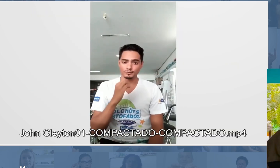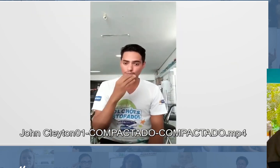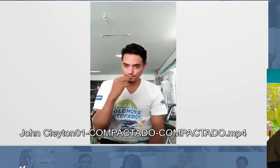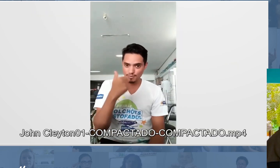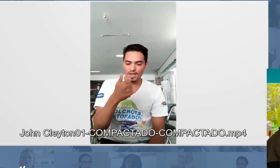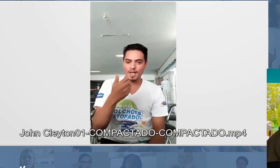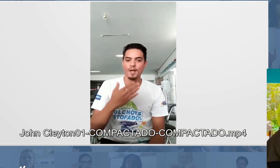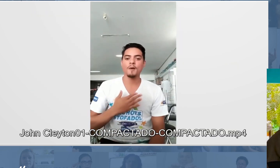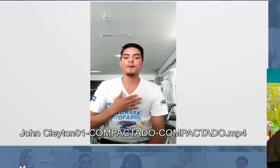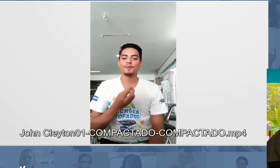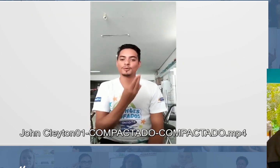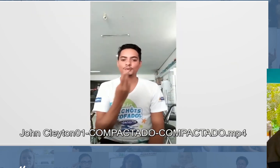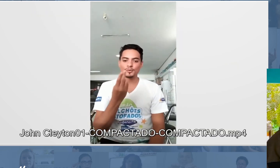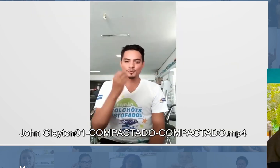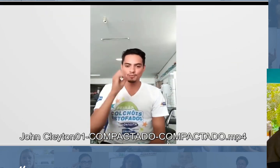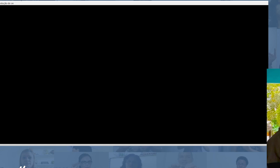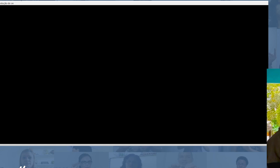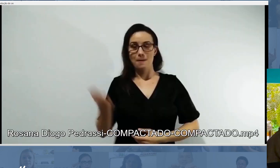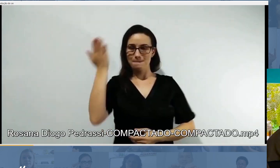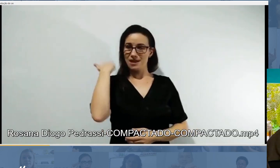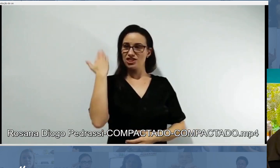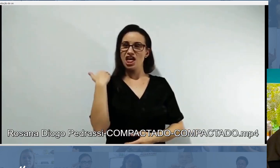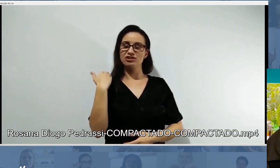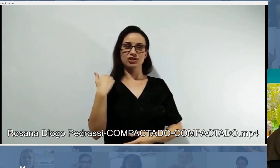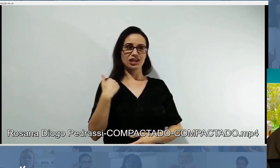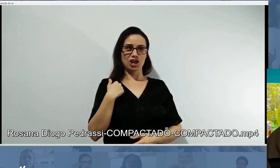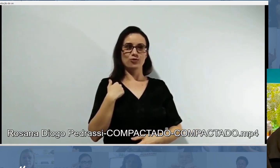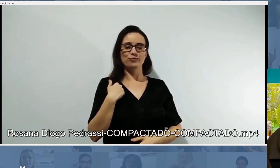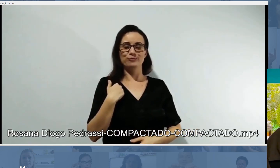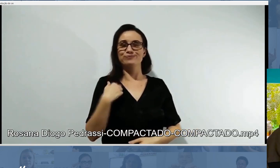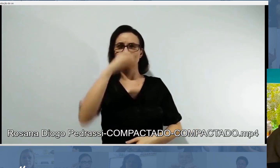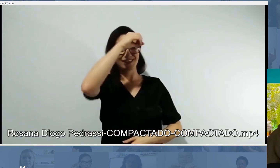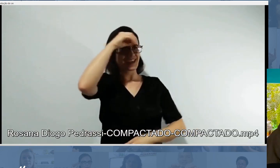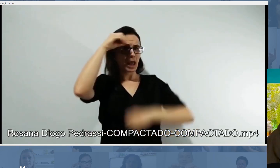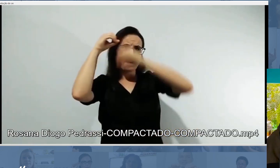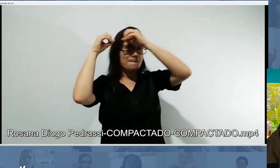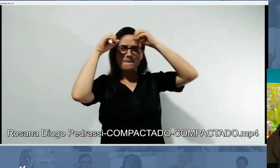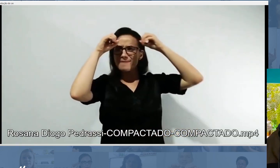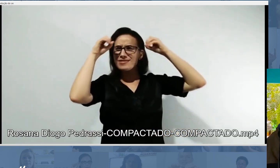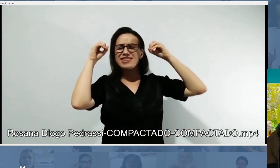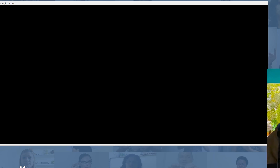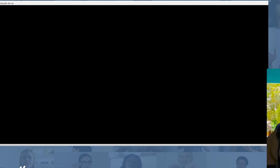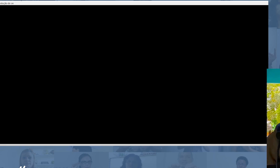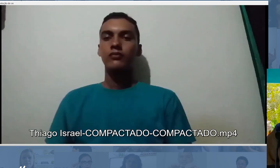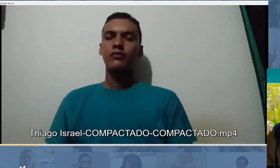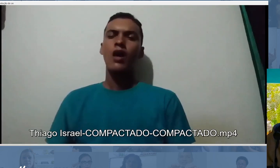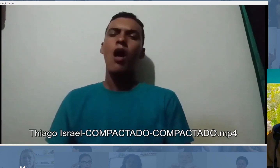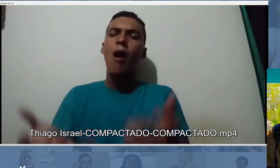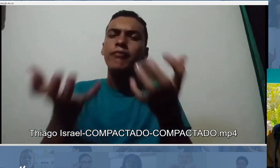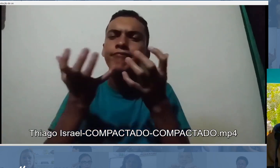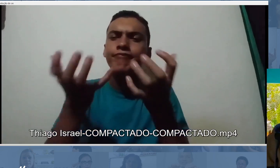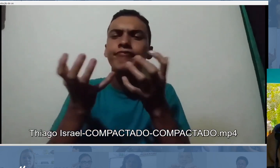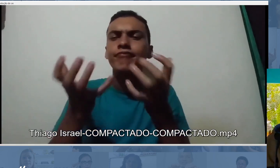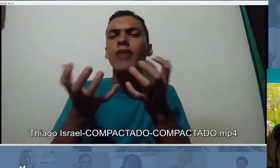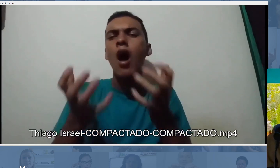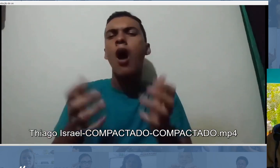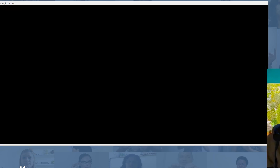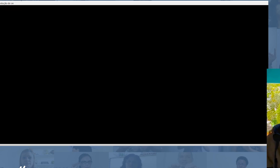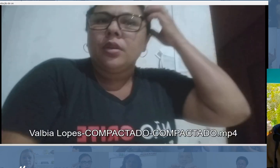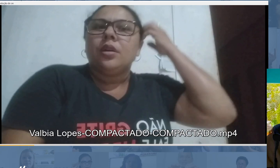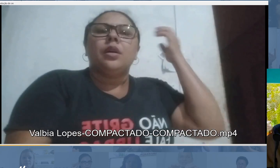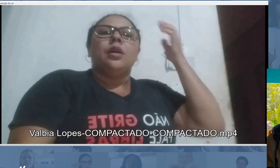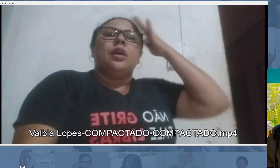o John, novamente, que eu já tinha te mostrado. Aqui a Rosana Pedrazzi. O Tiago